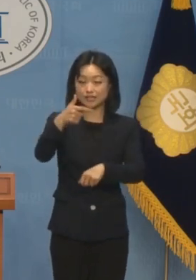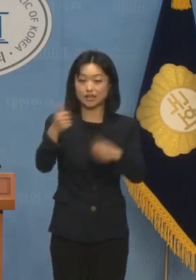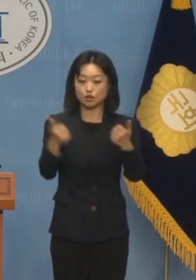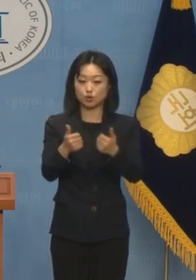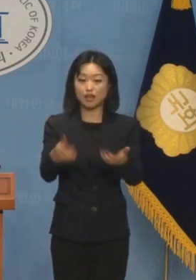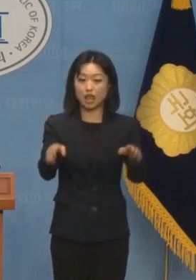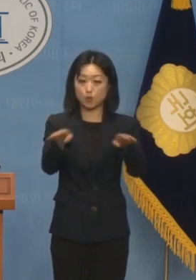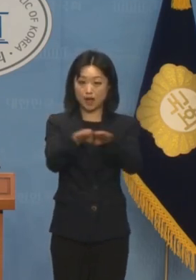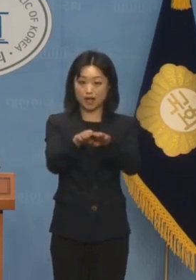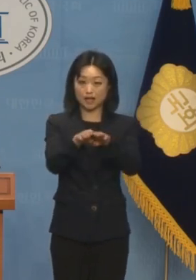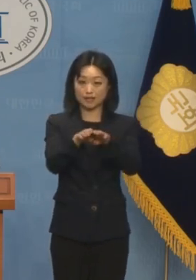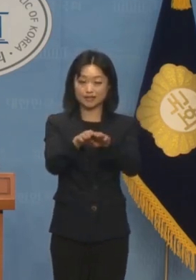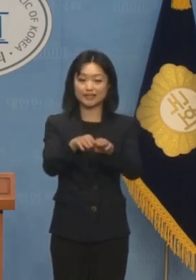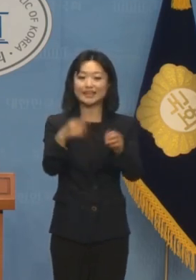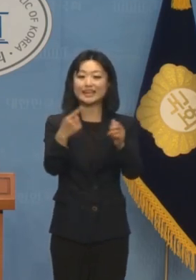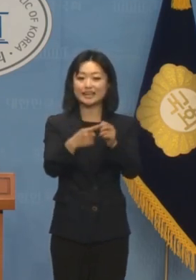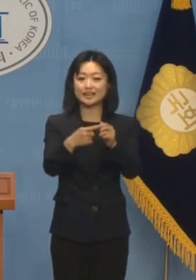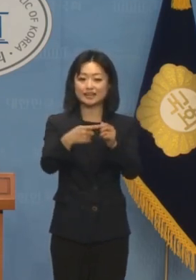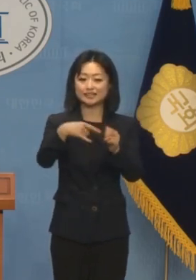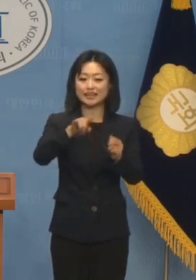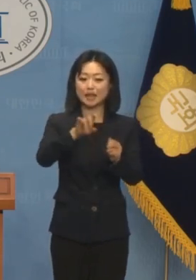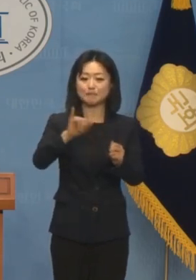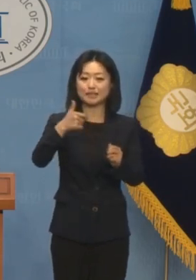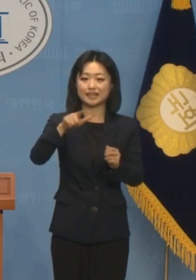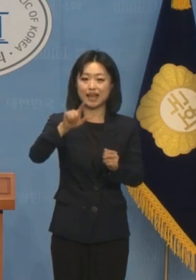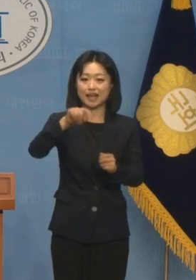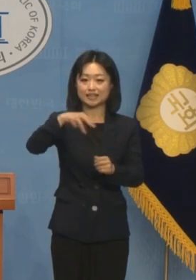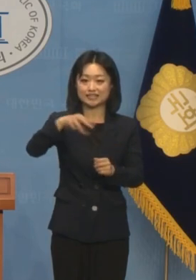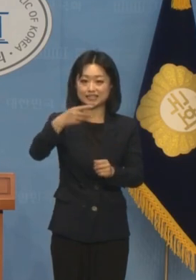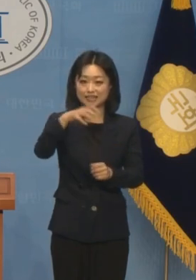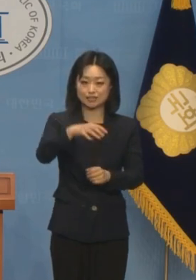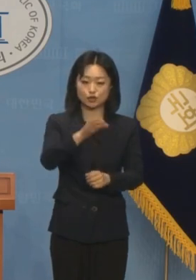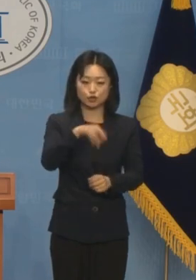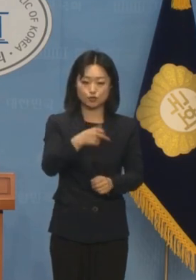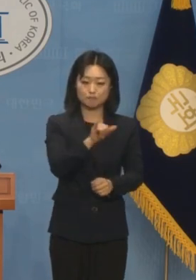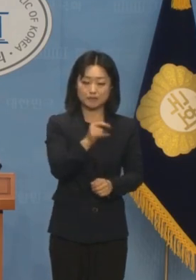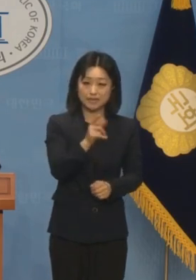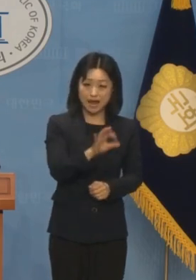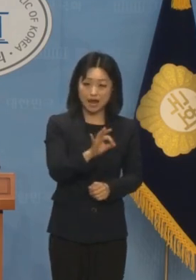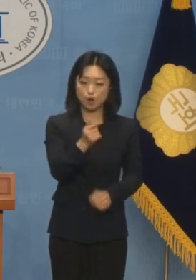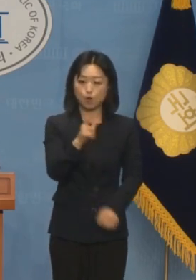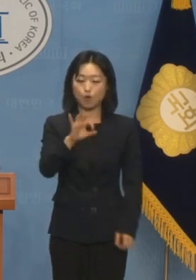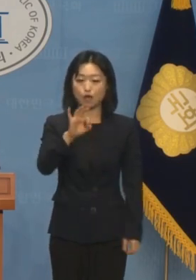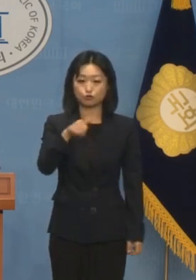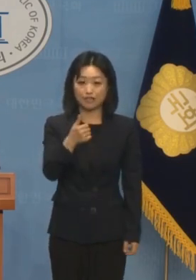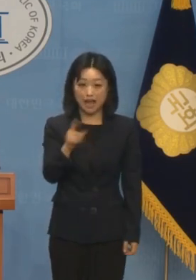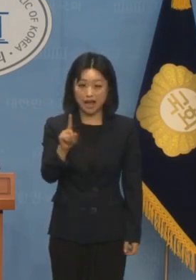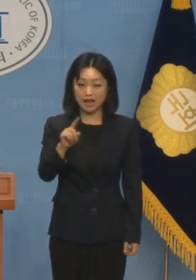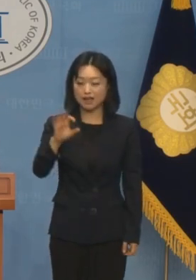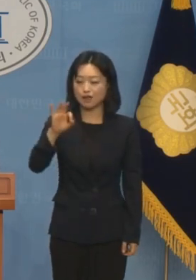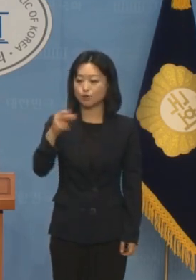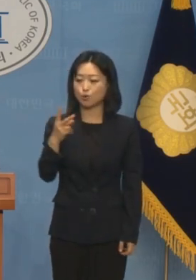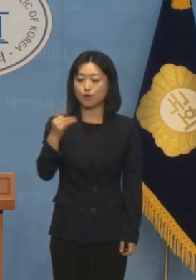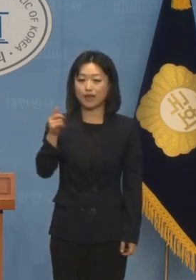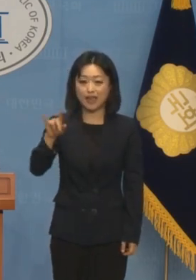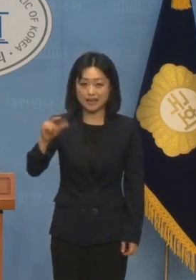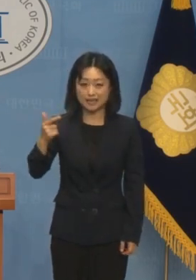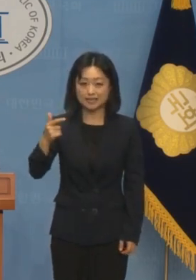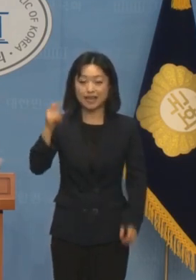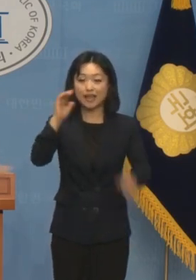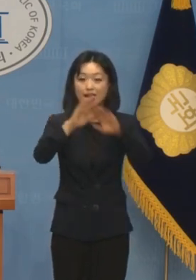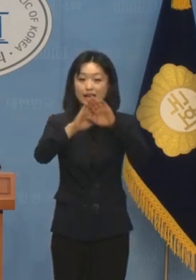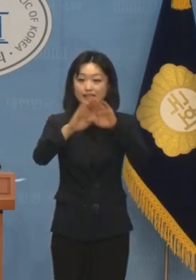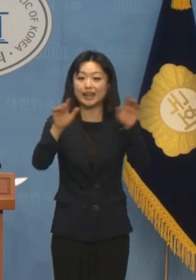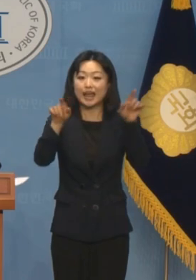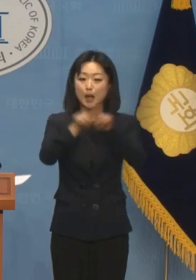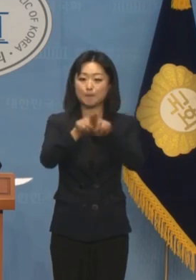신관 제1세미나실에서 윤미향, 황운하, 용혜인 의원실 주최로 한일이 함께 풀어야 할